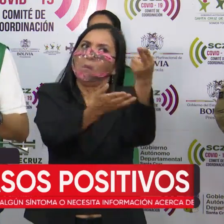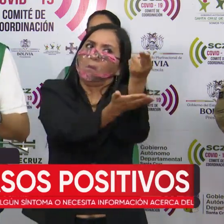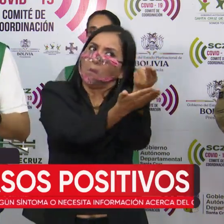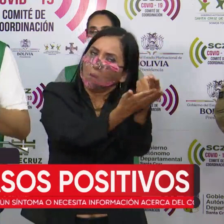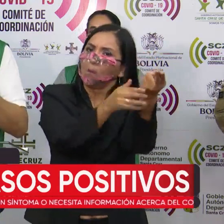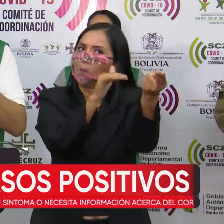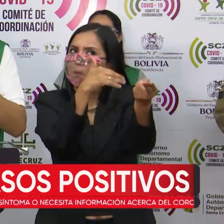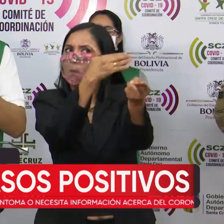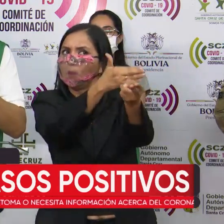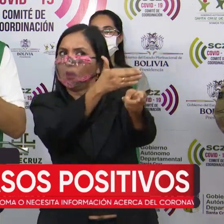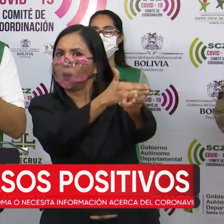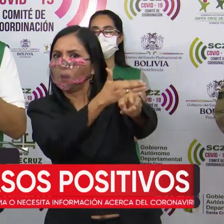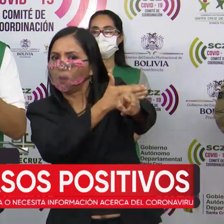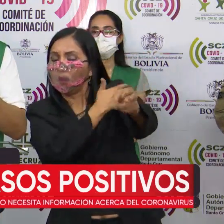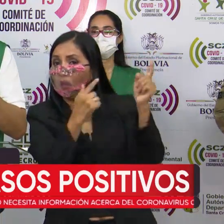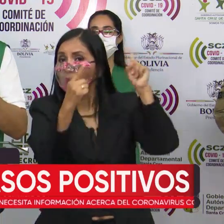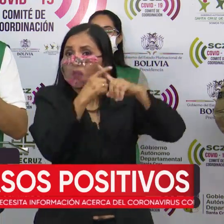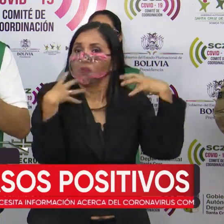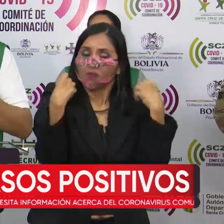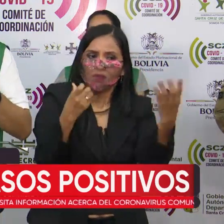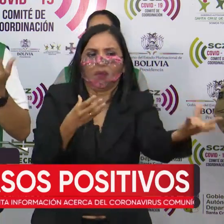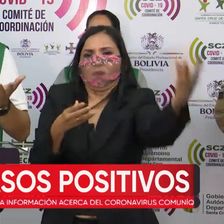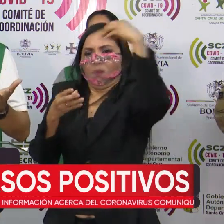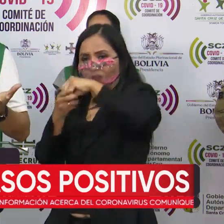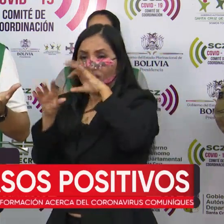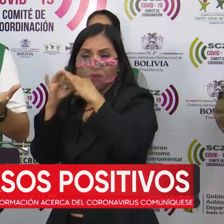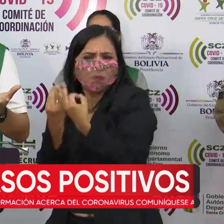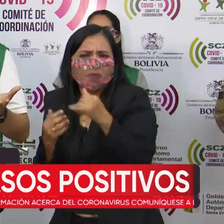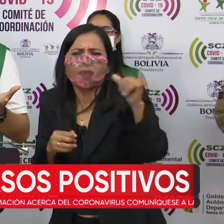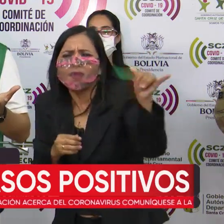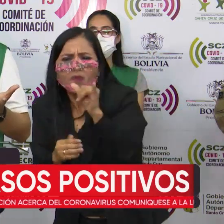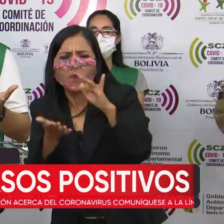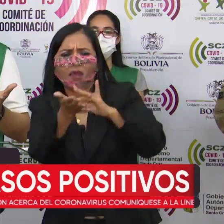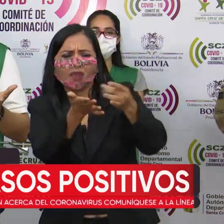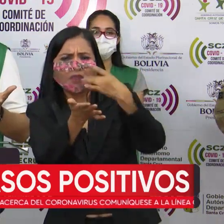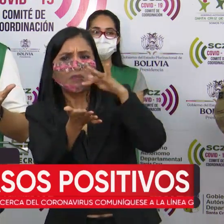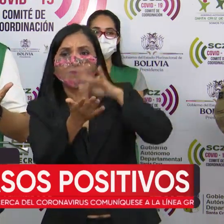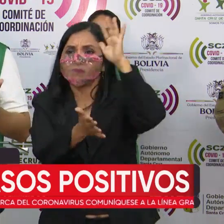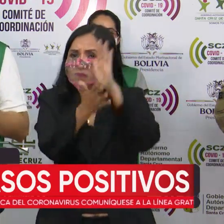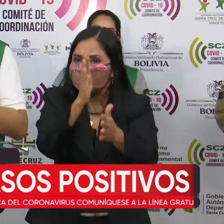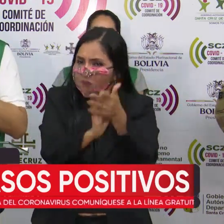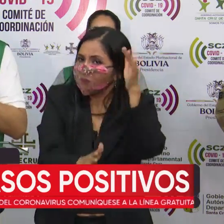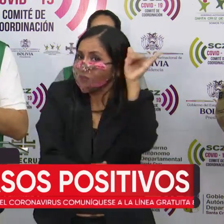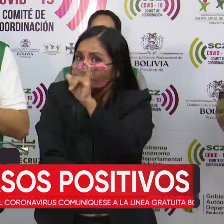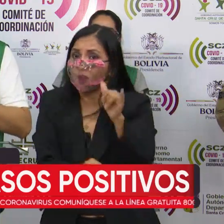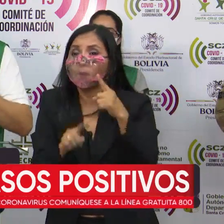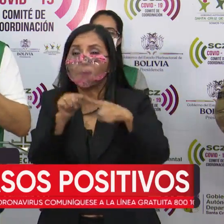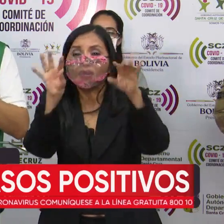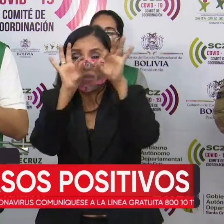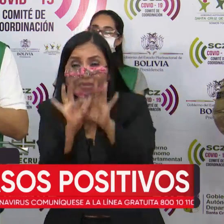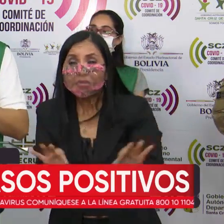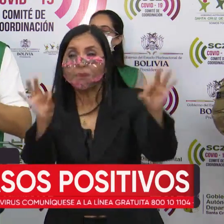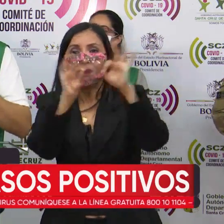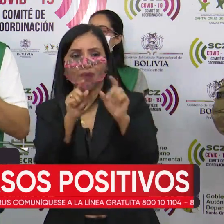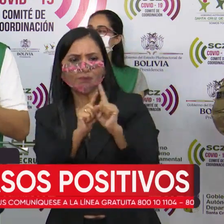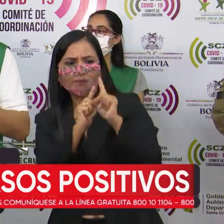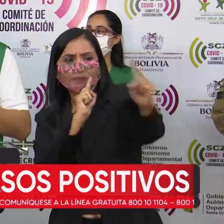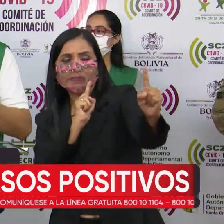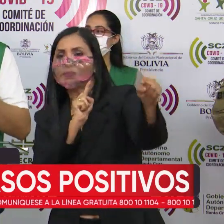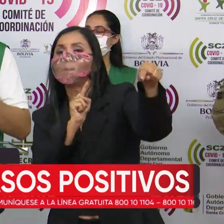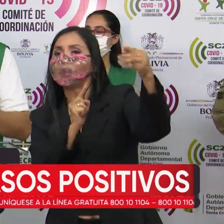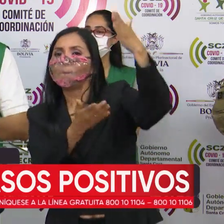esa manera cortamos la transmisión. Igual vamos a recibir tratamiento gratuito, pero lo más importante es